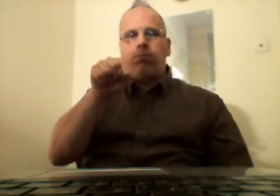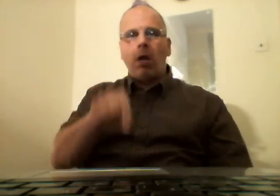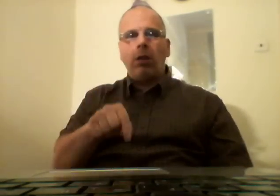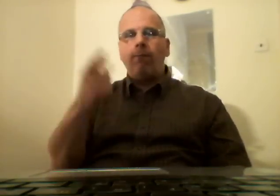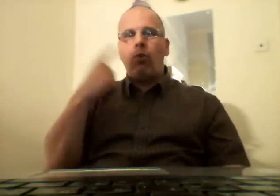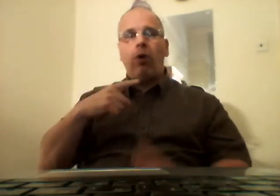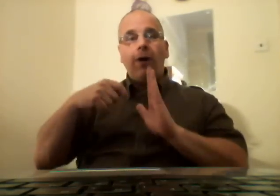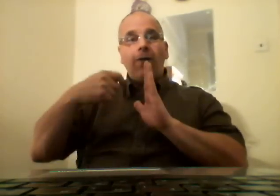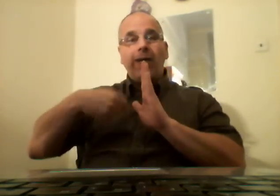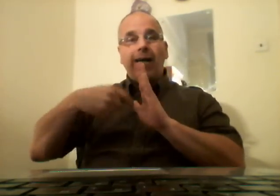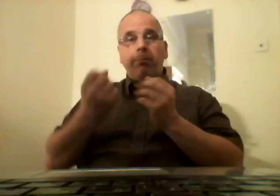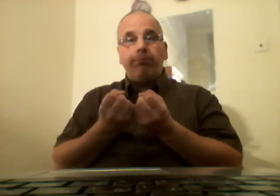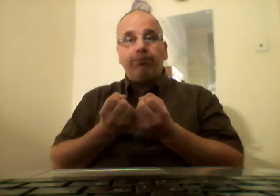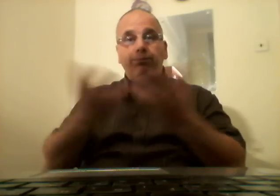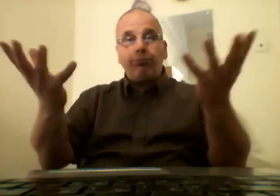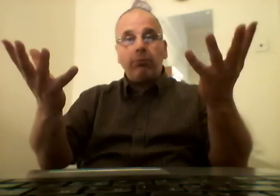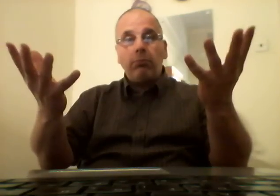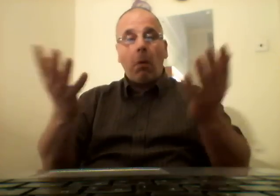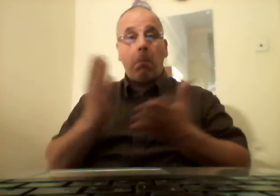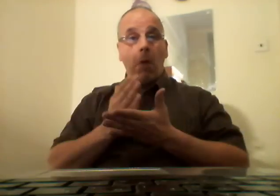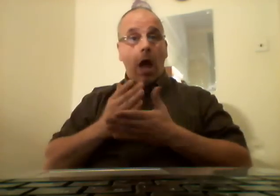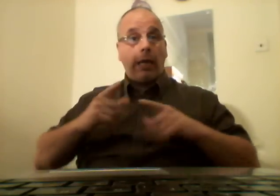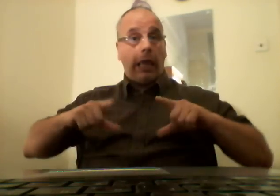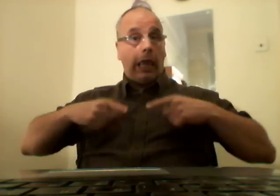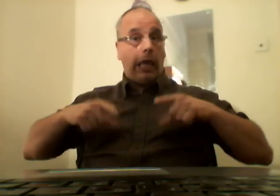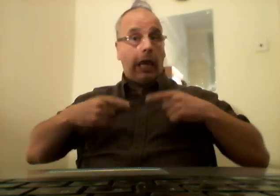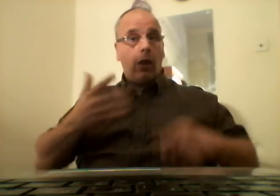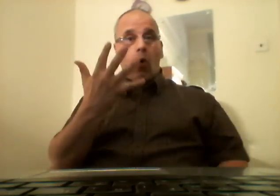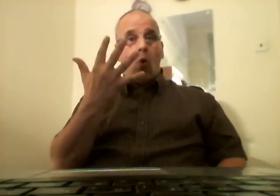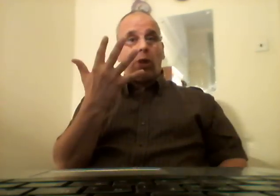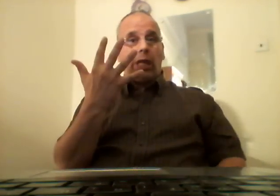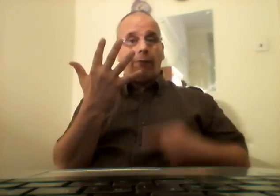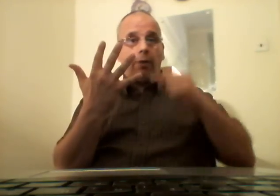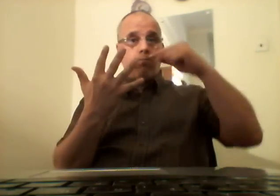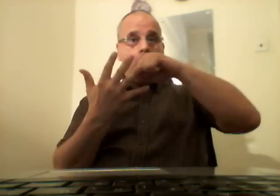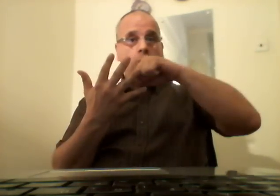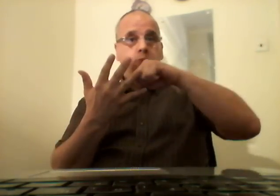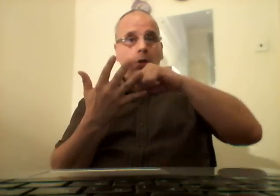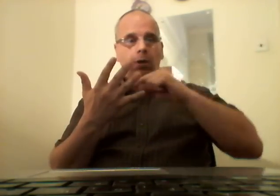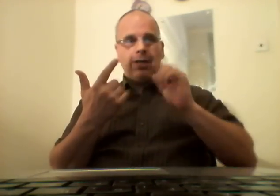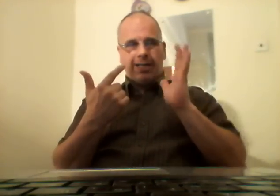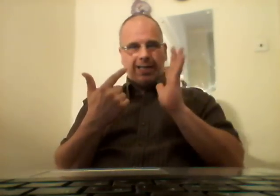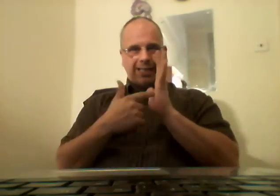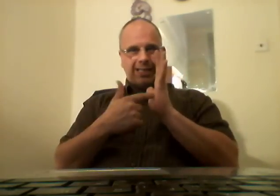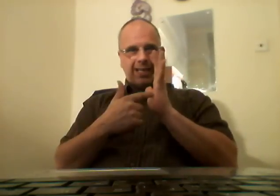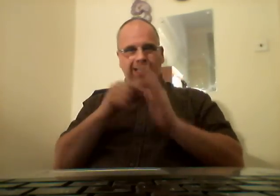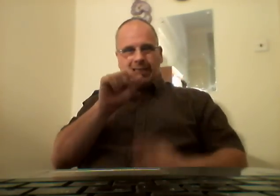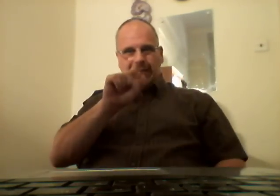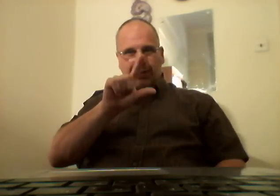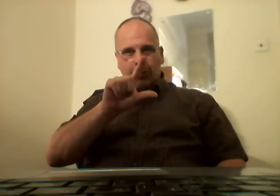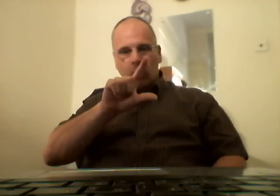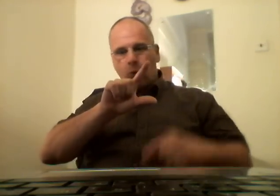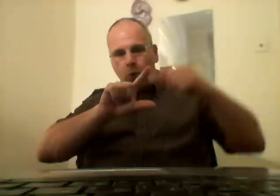díjtényt. Tehát, hogy a szpirikai megjelenetünk, ami a batikor